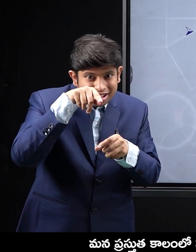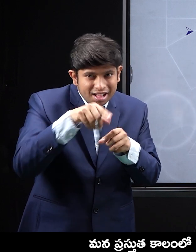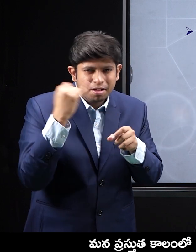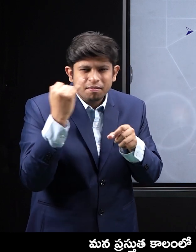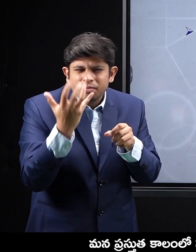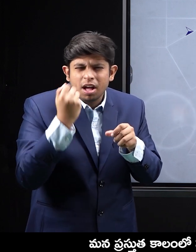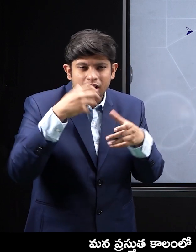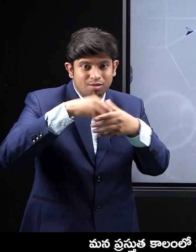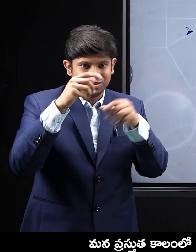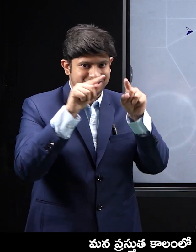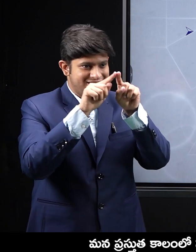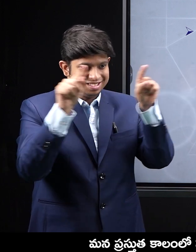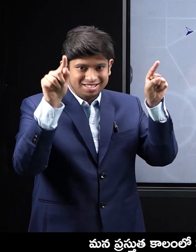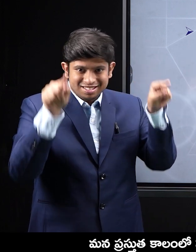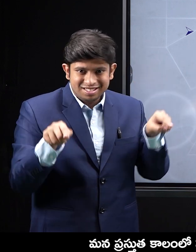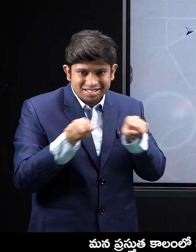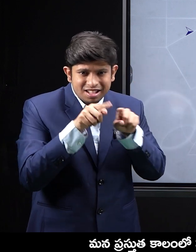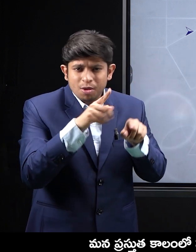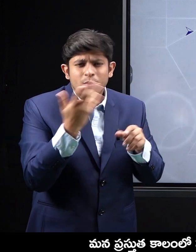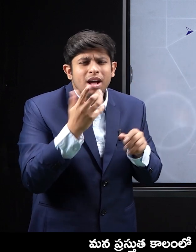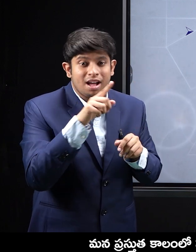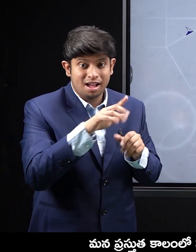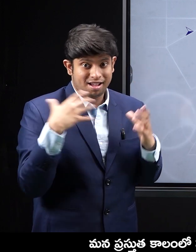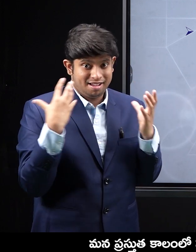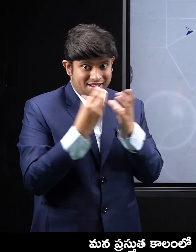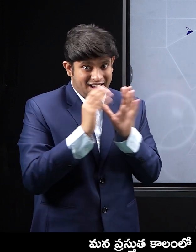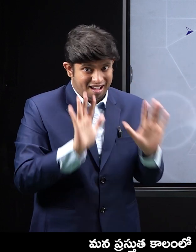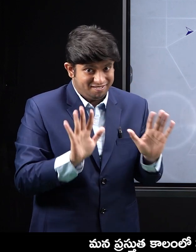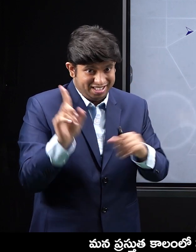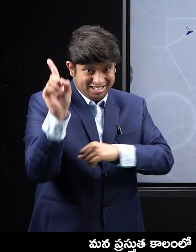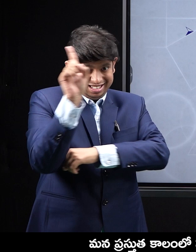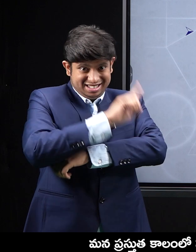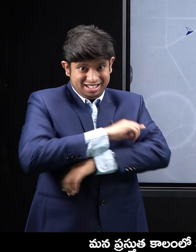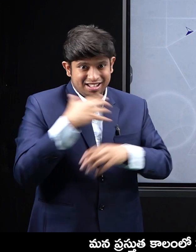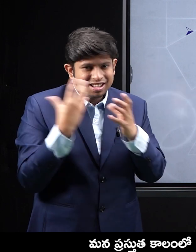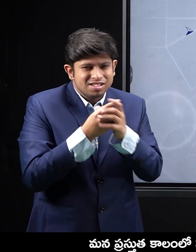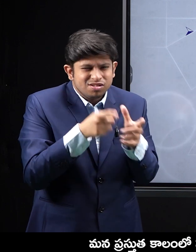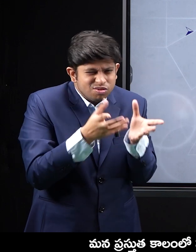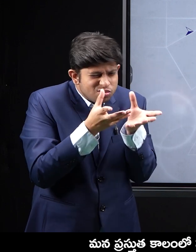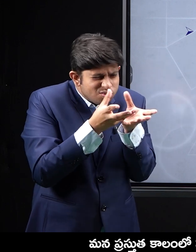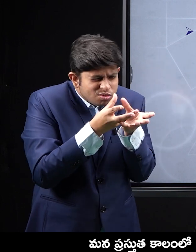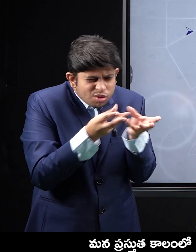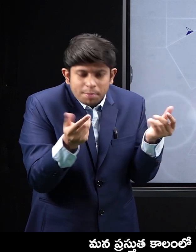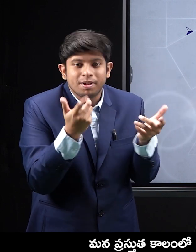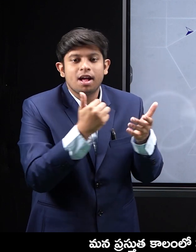కాలంలో మనం చతురస్రాకార సమీకరణాల పరిష్కారాలుగా చెబుతున్నాము.